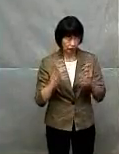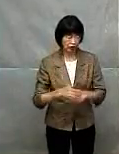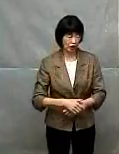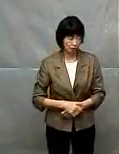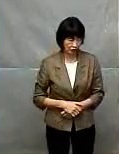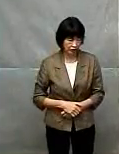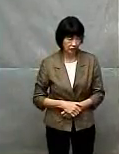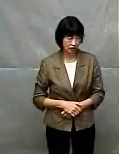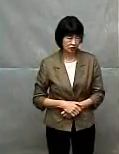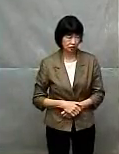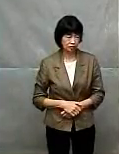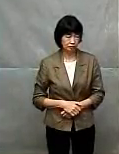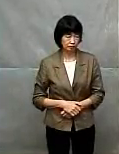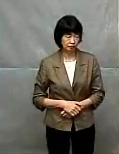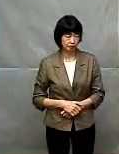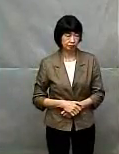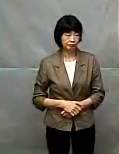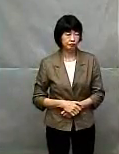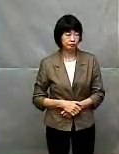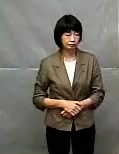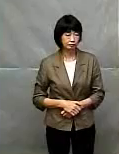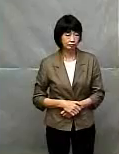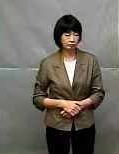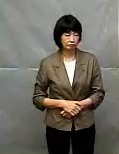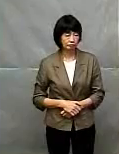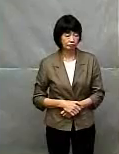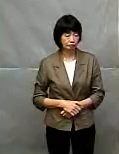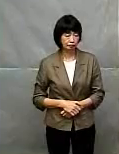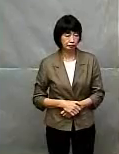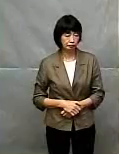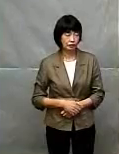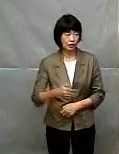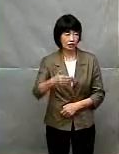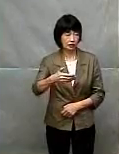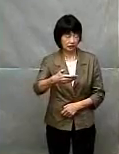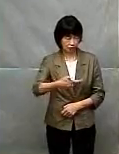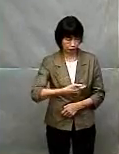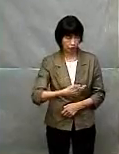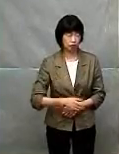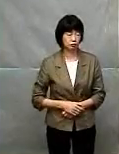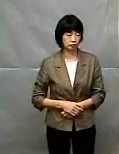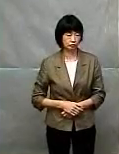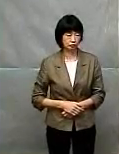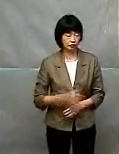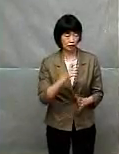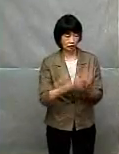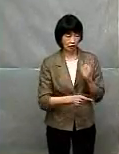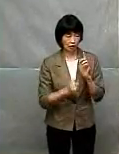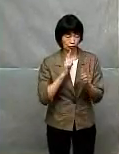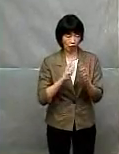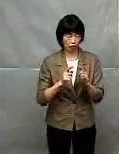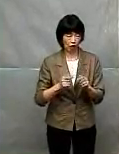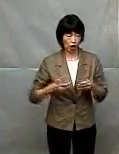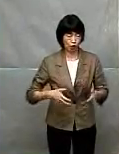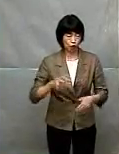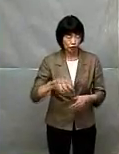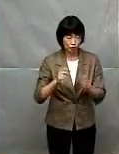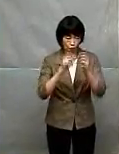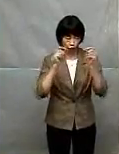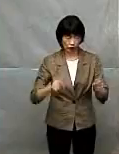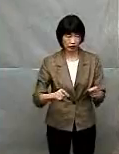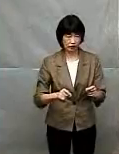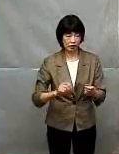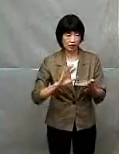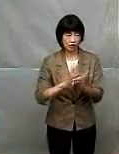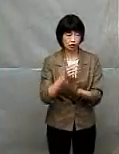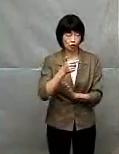前川でございます。幹事社を代表して、質問させていただきます。 はい。 話題はふるさと納税です。総務省、7月に公